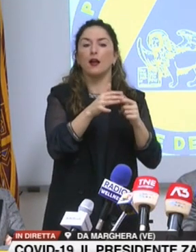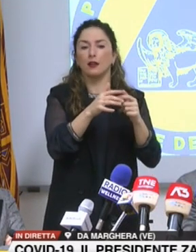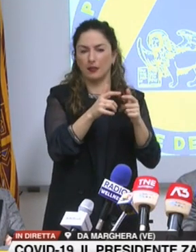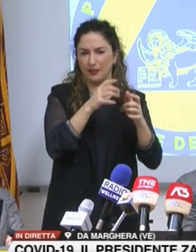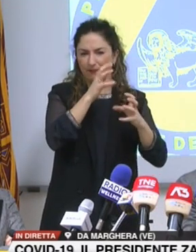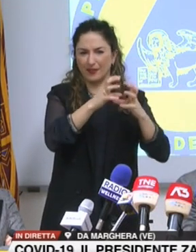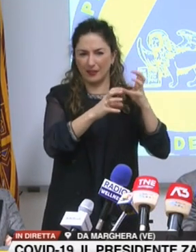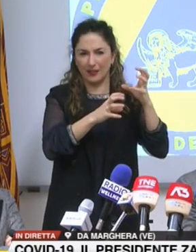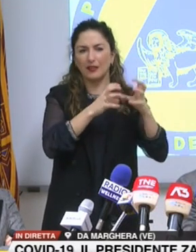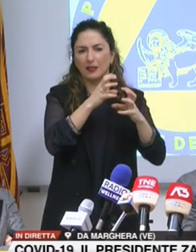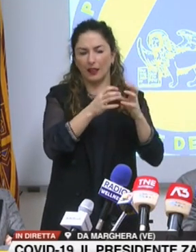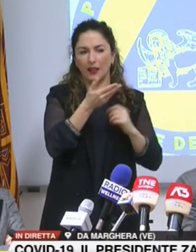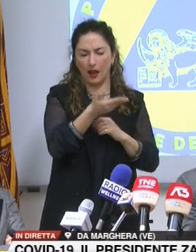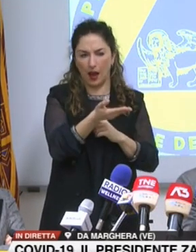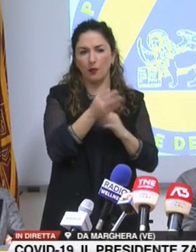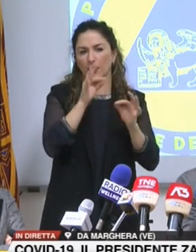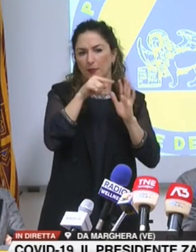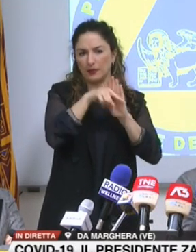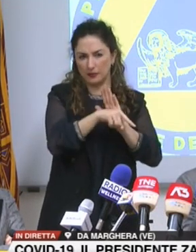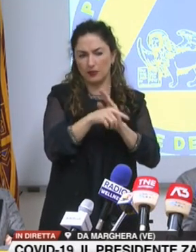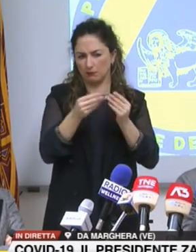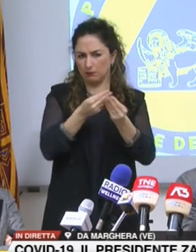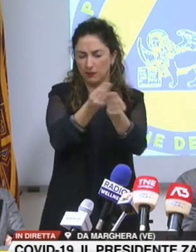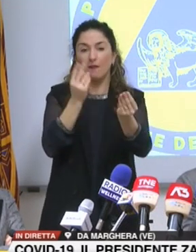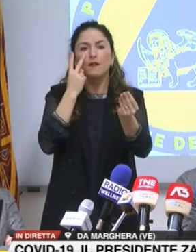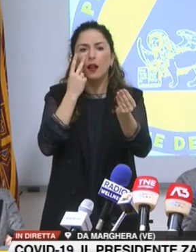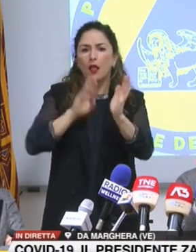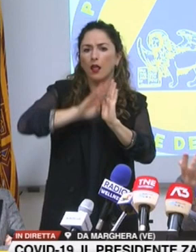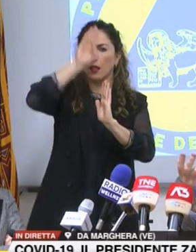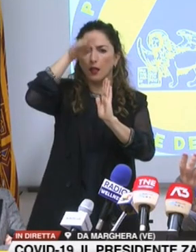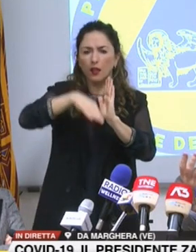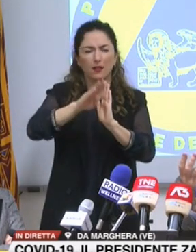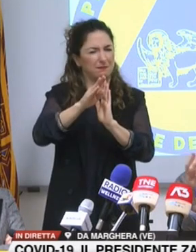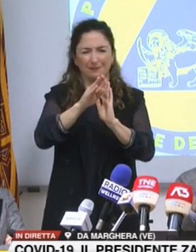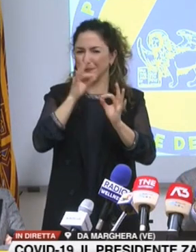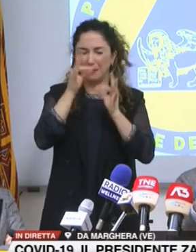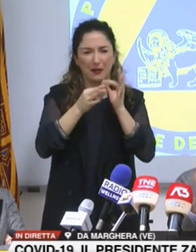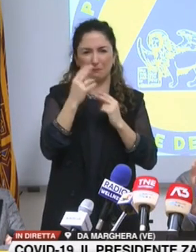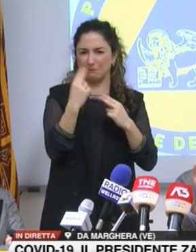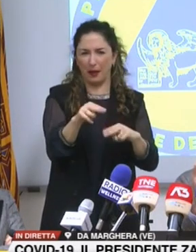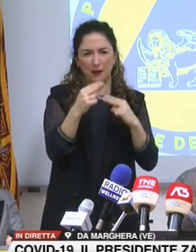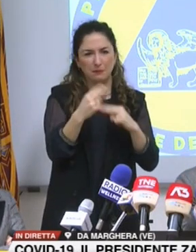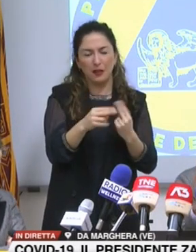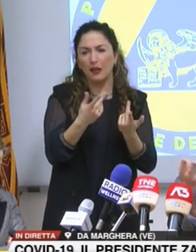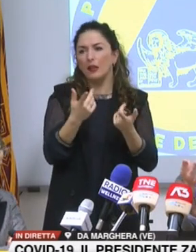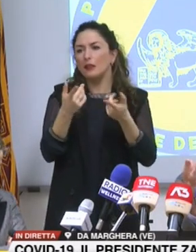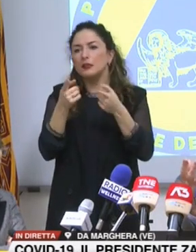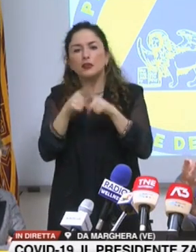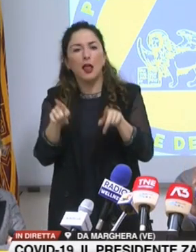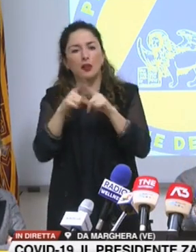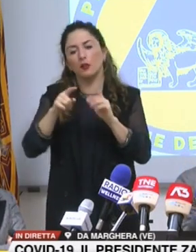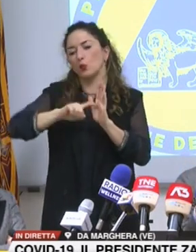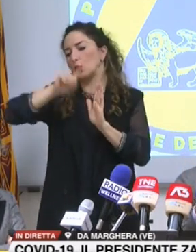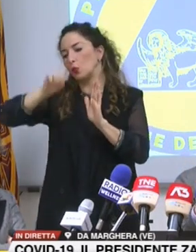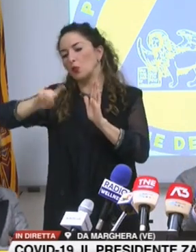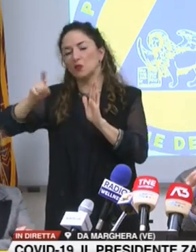critica, quindi alle terapie intensive. E vedete una curva che è inspiegabile rispetto alle altre curve che si vedono solitamente, che anche voi